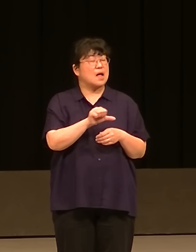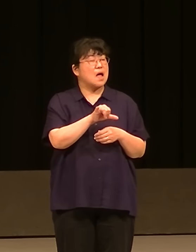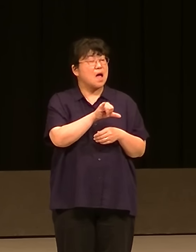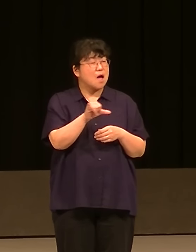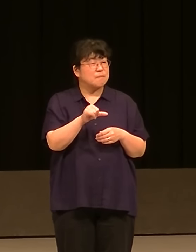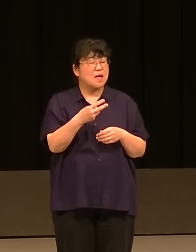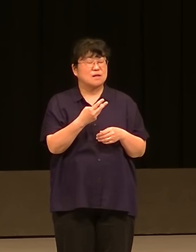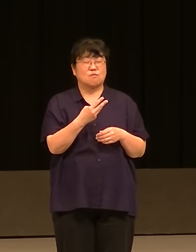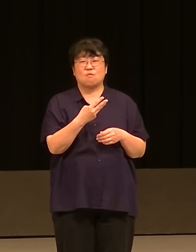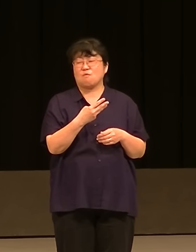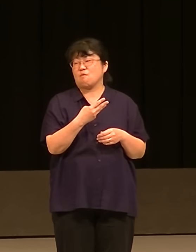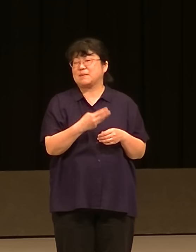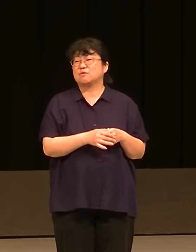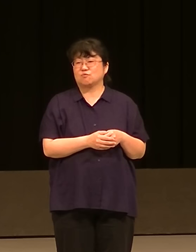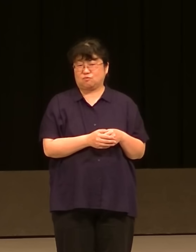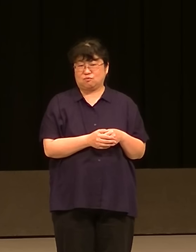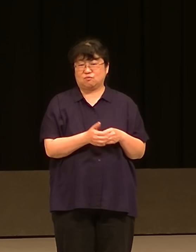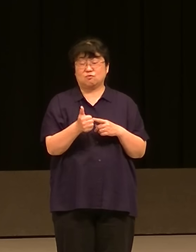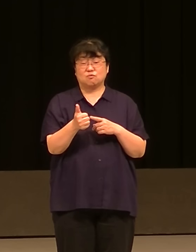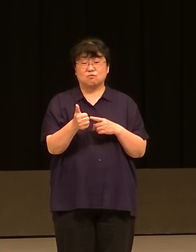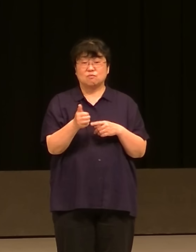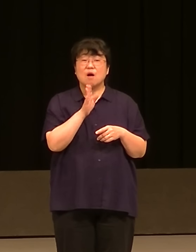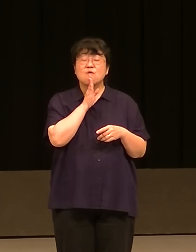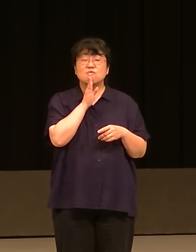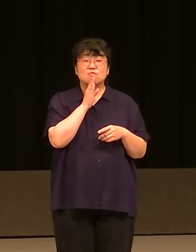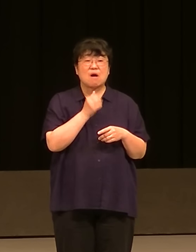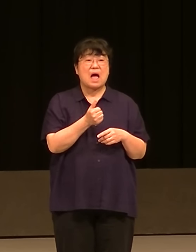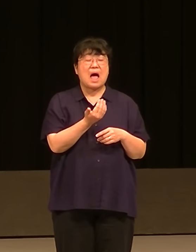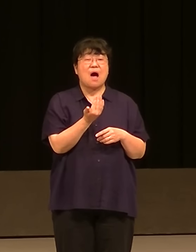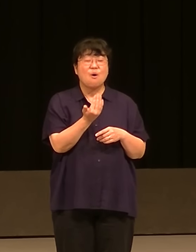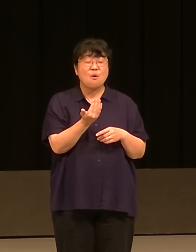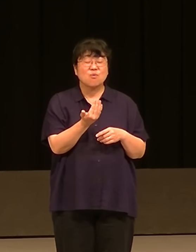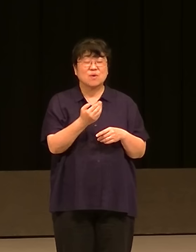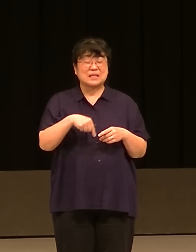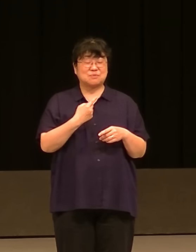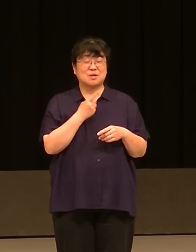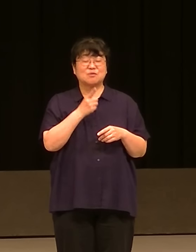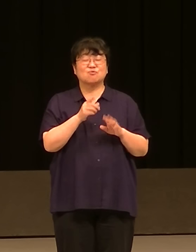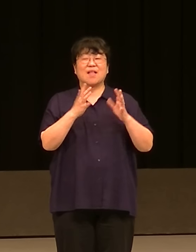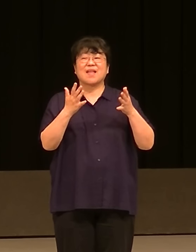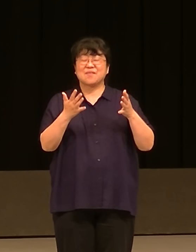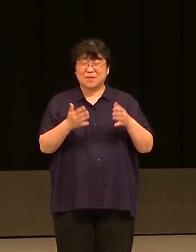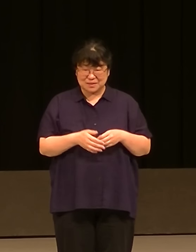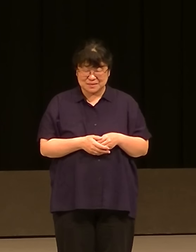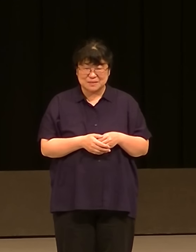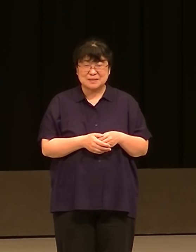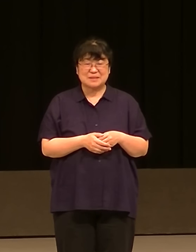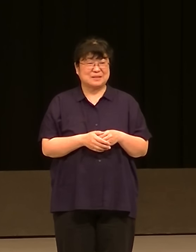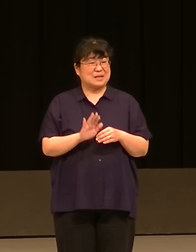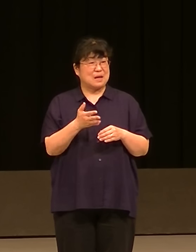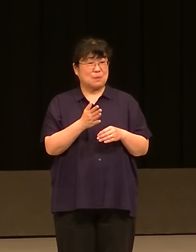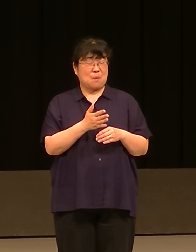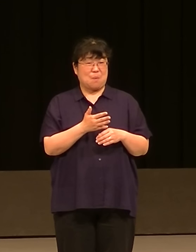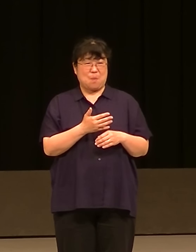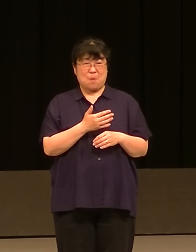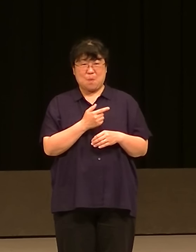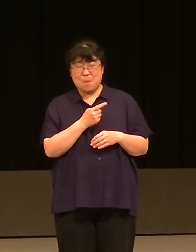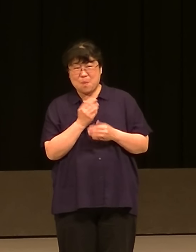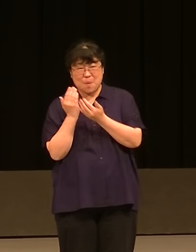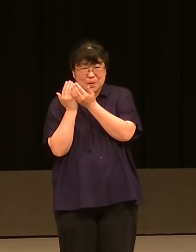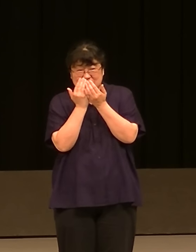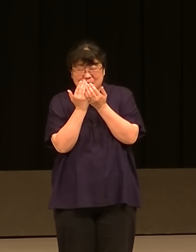スと、まあ、さすがに本人ですからアホノミクスと言わないでいたんですが、でも私は密かに期待していたん